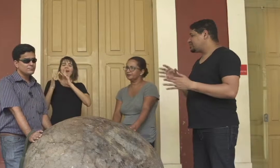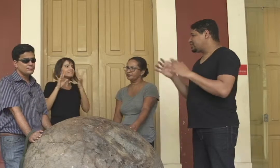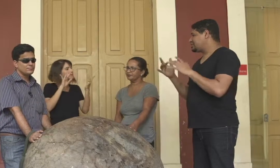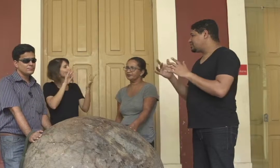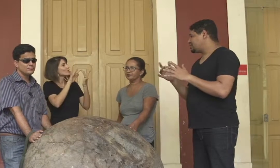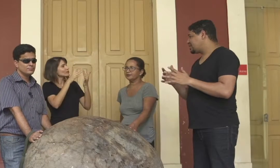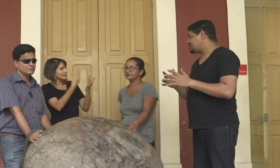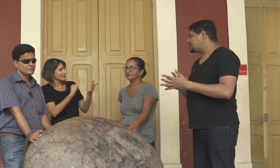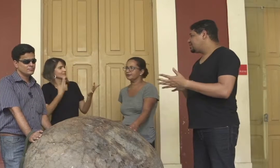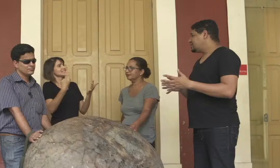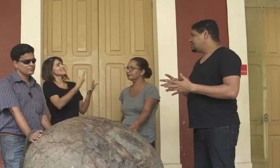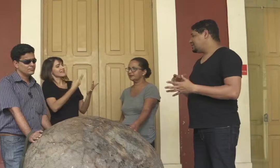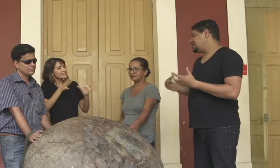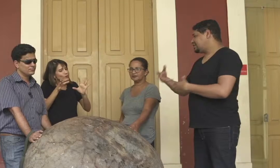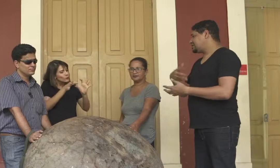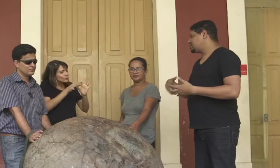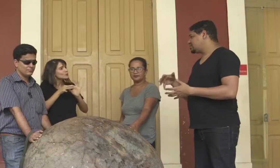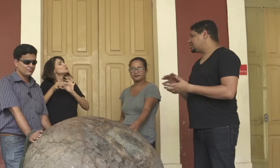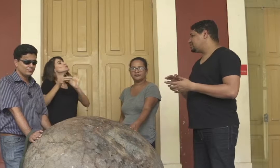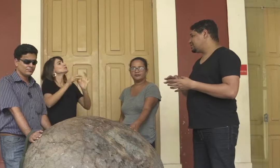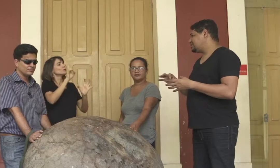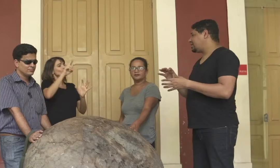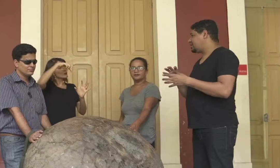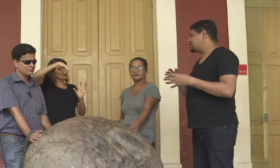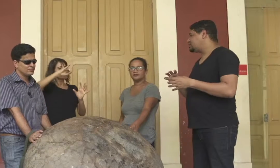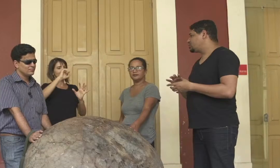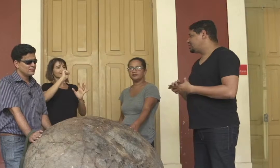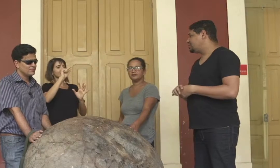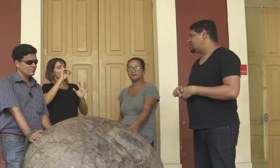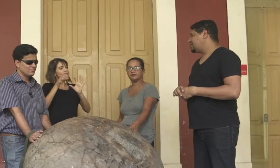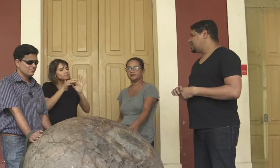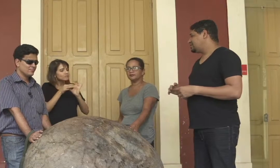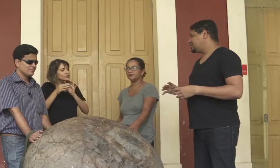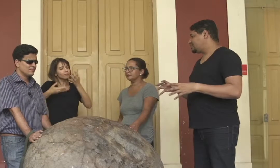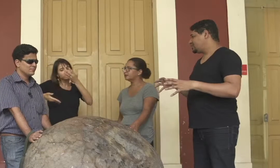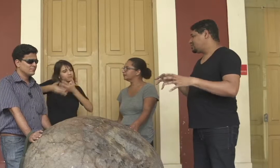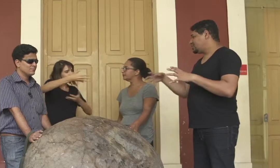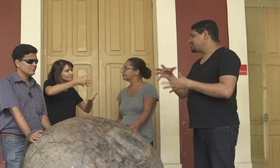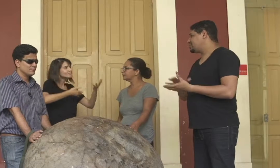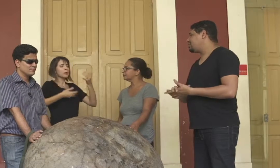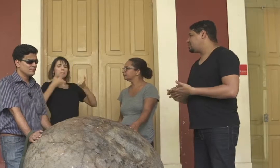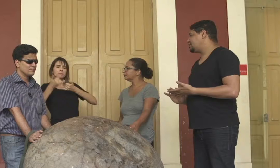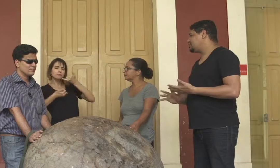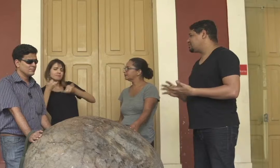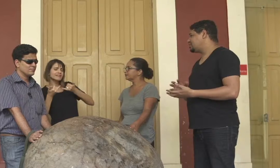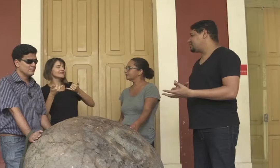começou A ter esse contato E a interação Dos três Parecia a ideia De união Então nos unimos A bola E ao mesmo tempo A